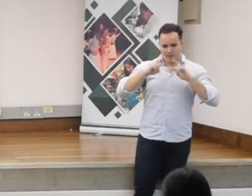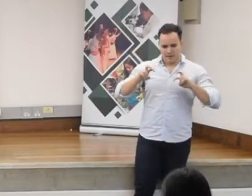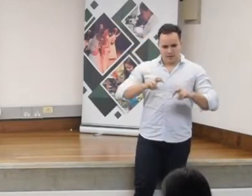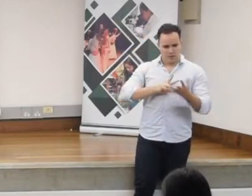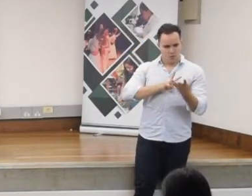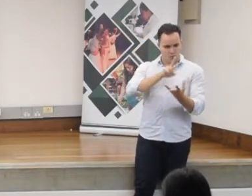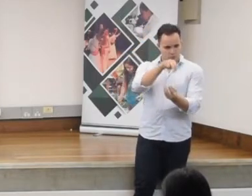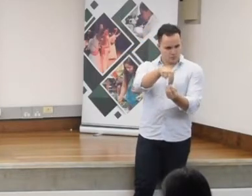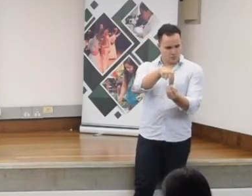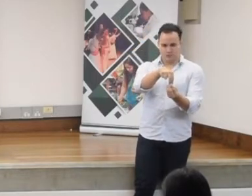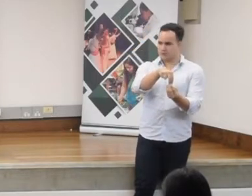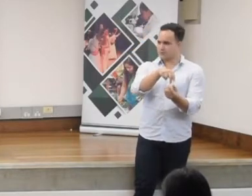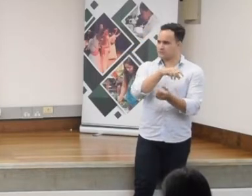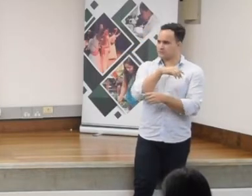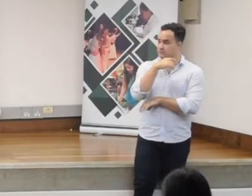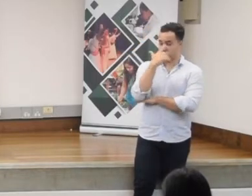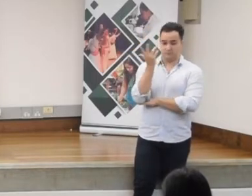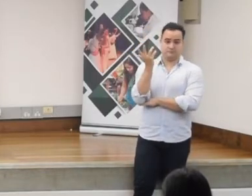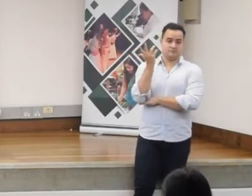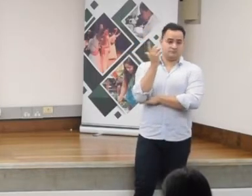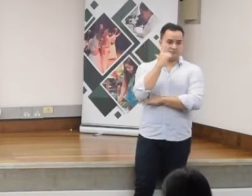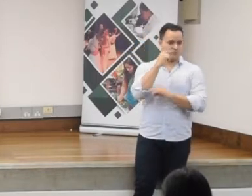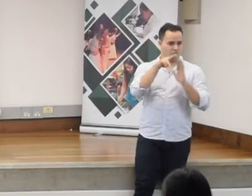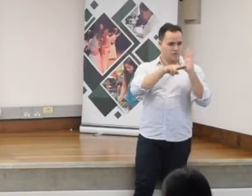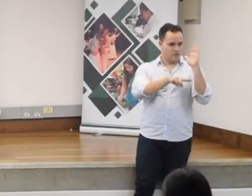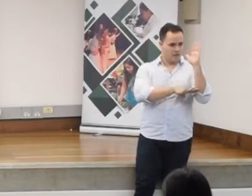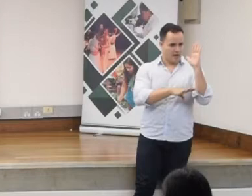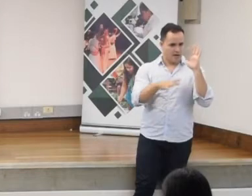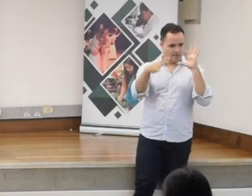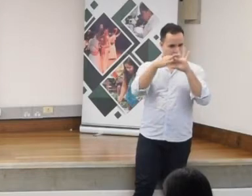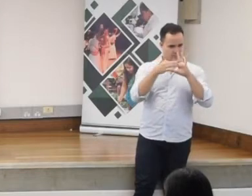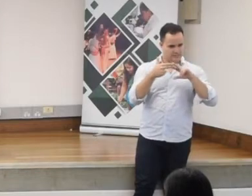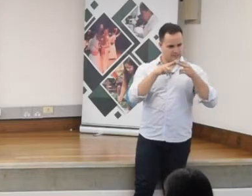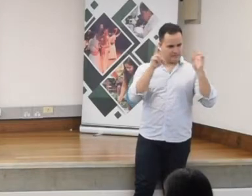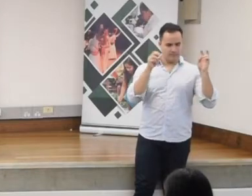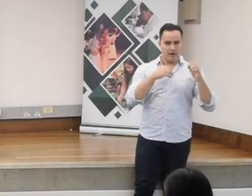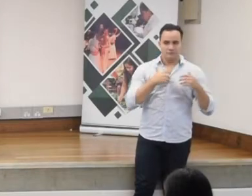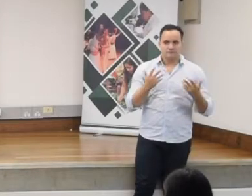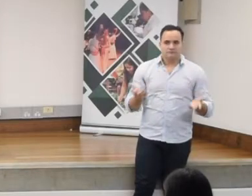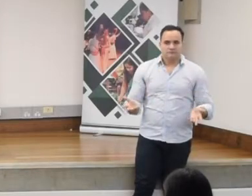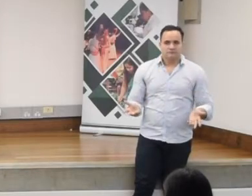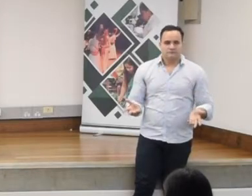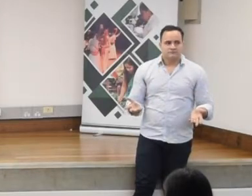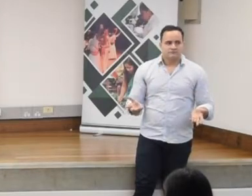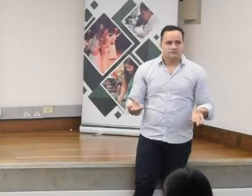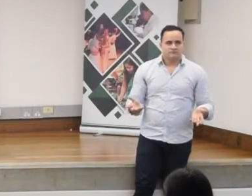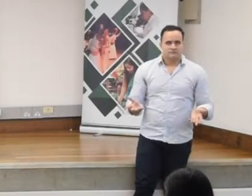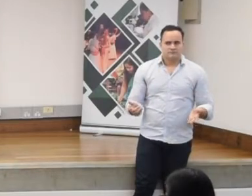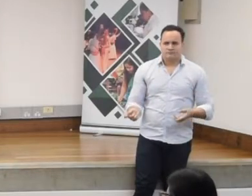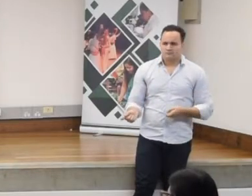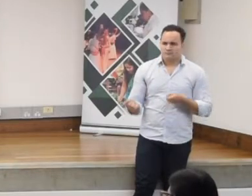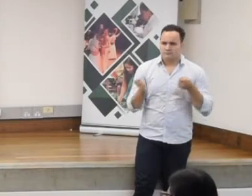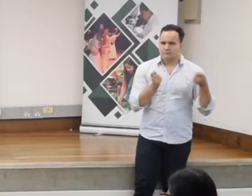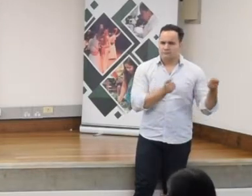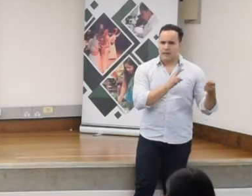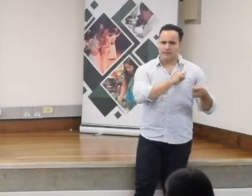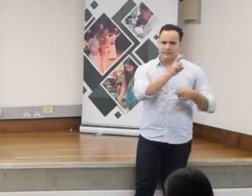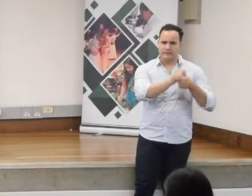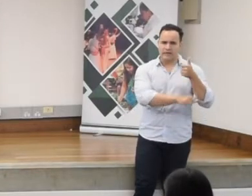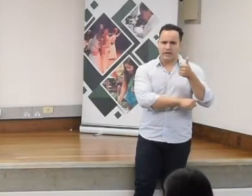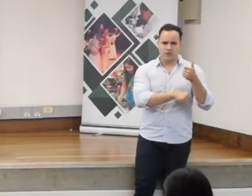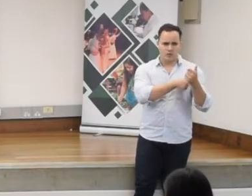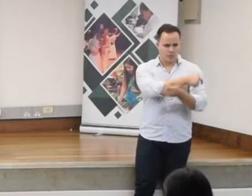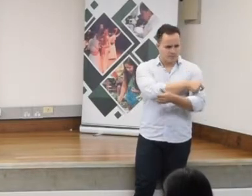de Ubuntu, que es algo curricular, o sea, yo decía, ¿por qué esto no lo llamo a comité de vicedecanos? En todas